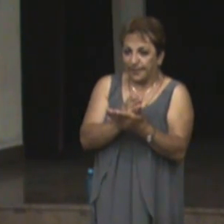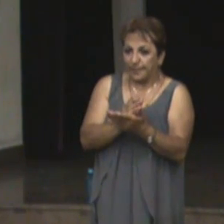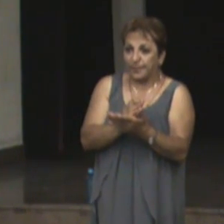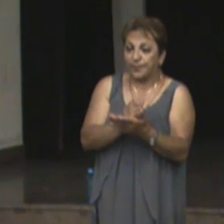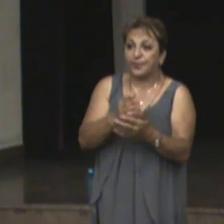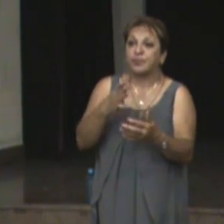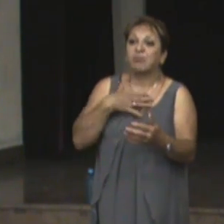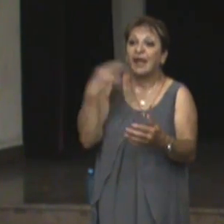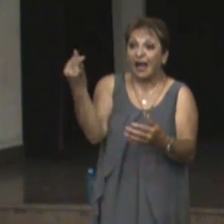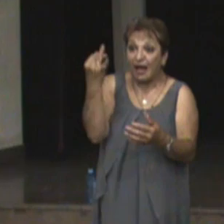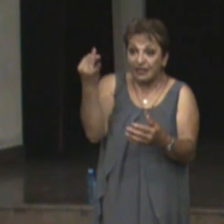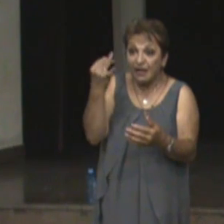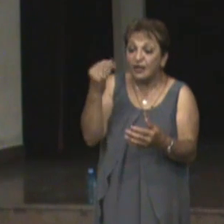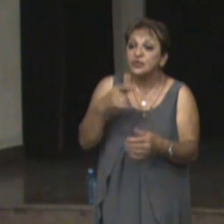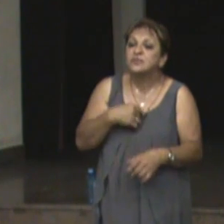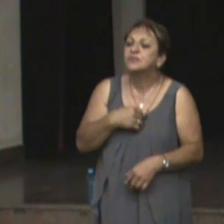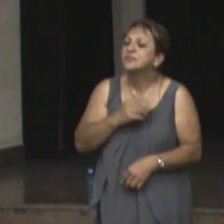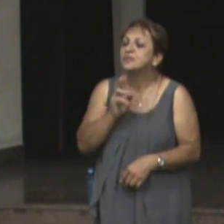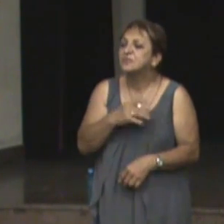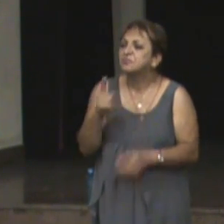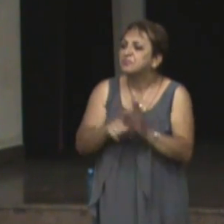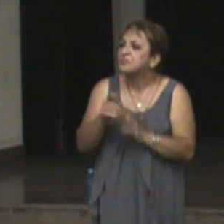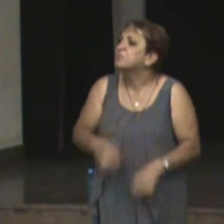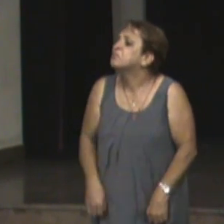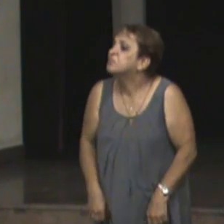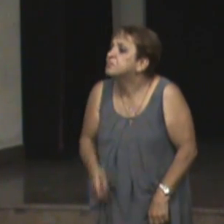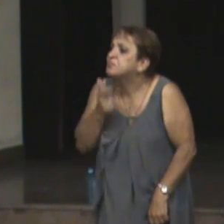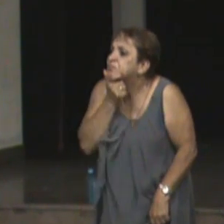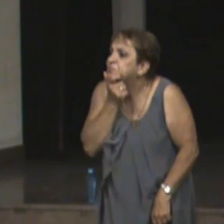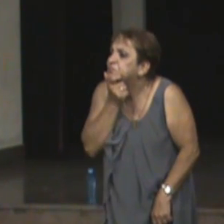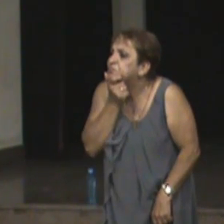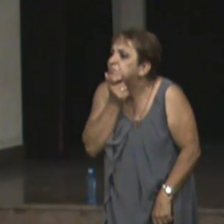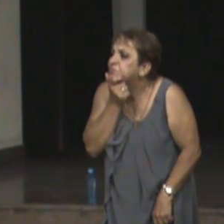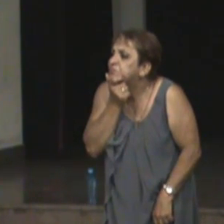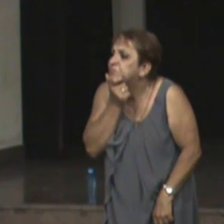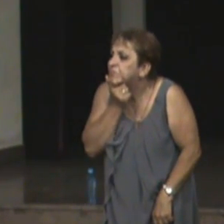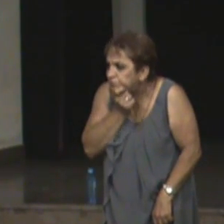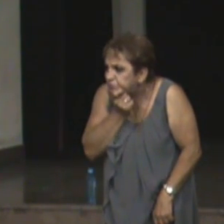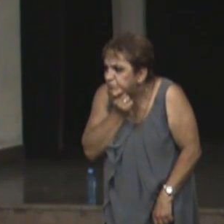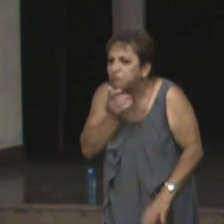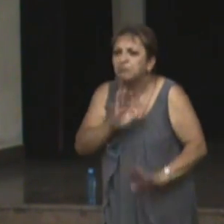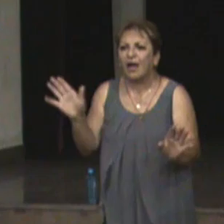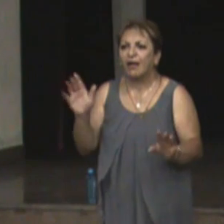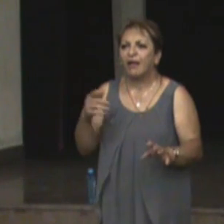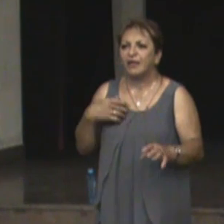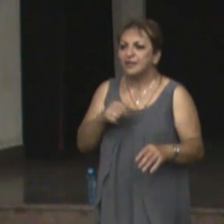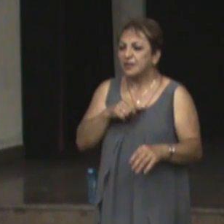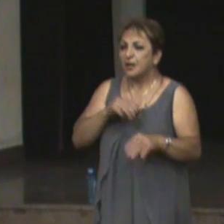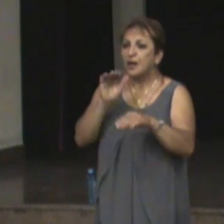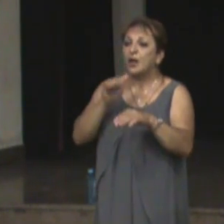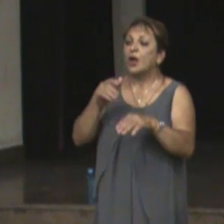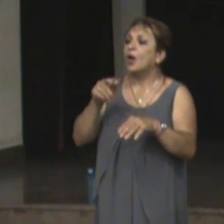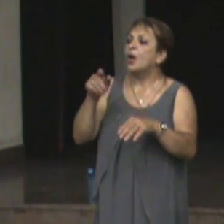երբ որ մեր հետաքրքրությունը այնքան է, որքանով մեզանից ջանք չի պահանջվում, ասենք եթե ես պիտի բարի գործ